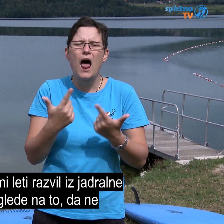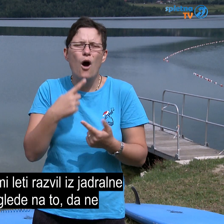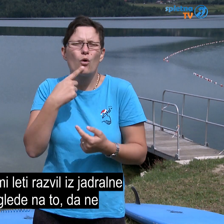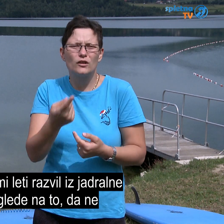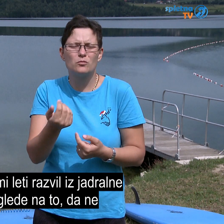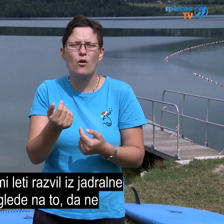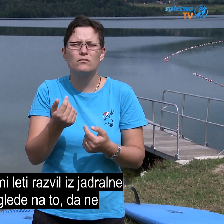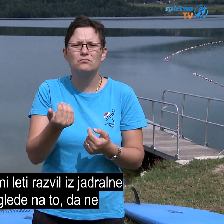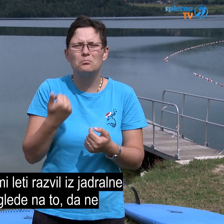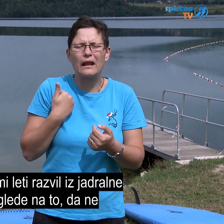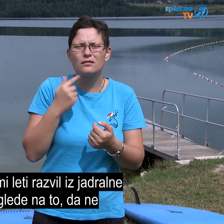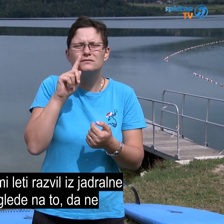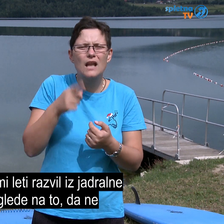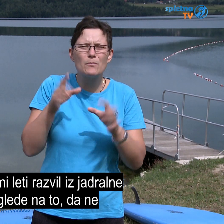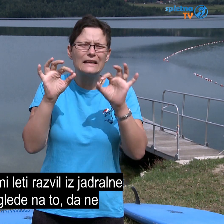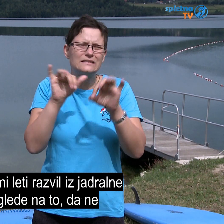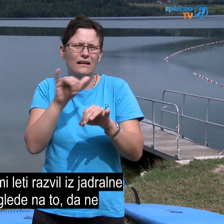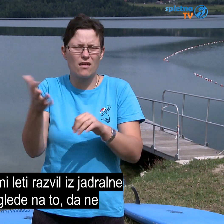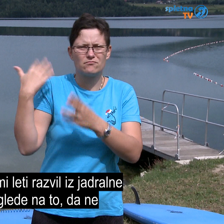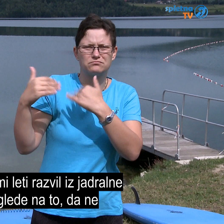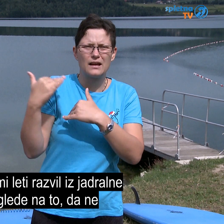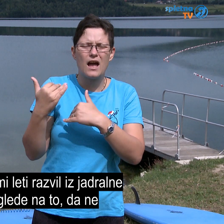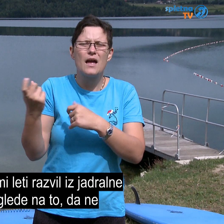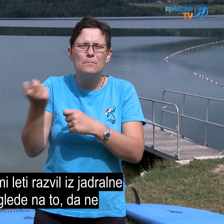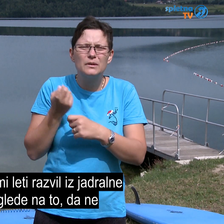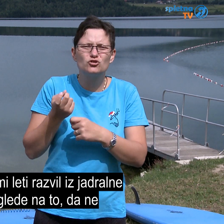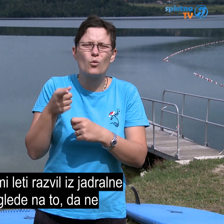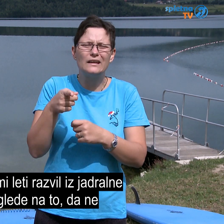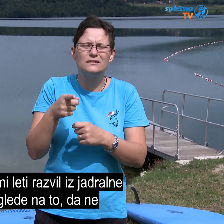slabimi 10 leti razvil iz jadralne deske.